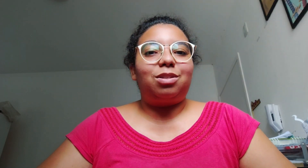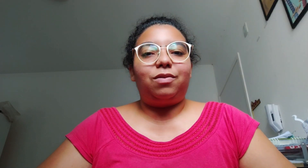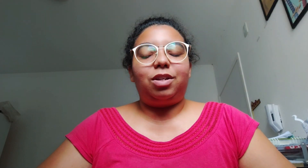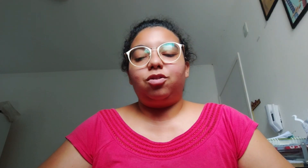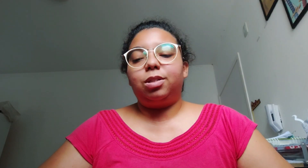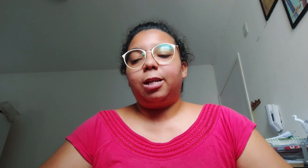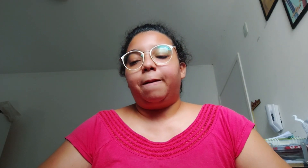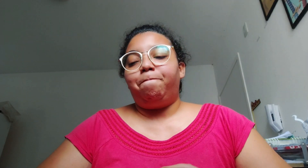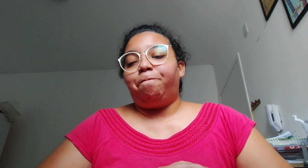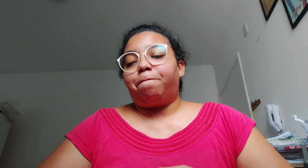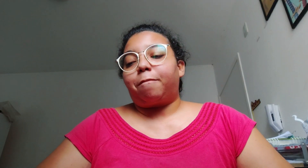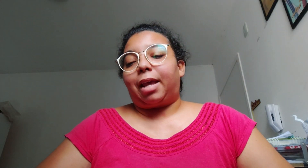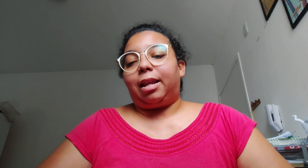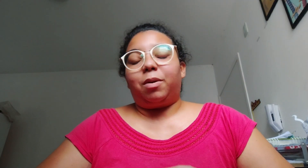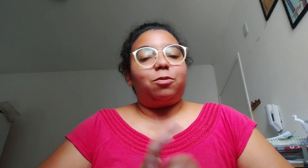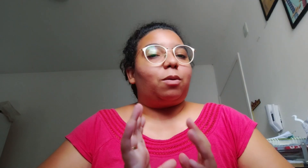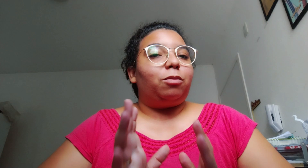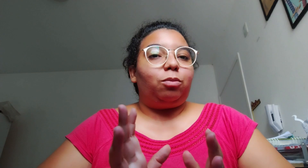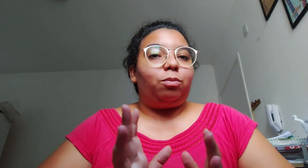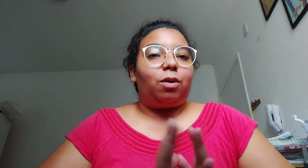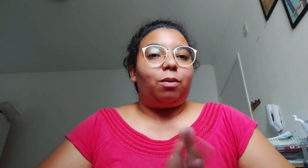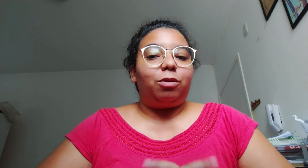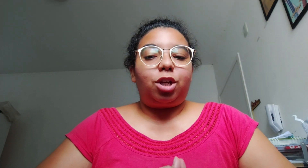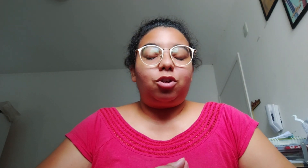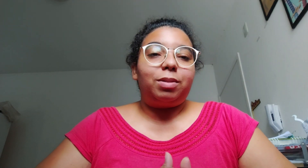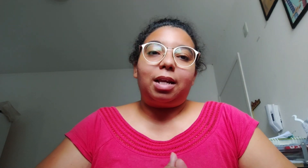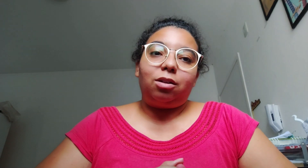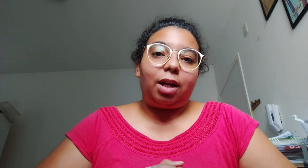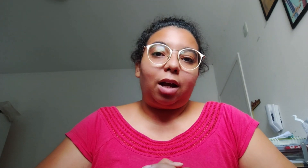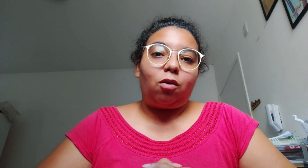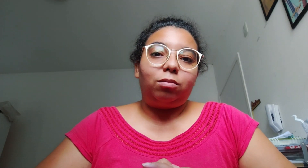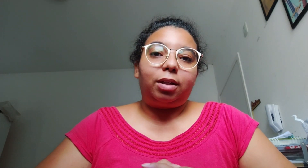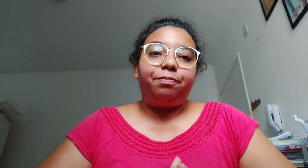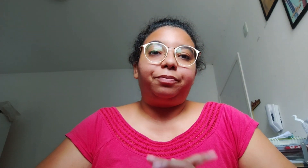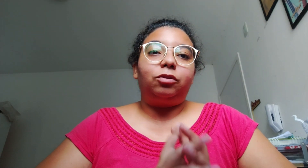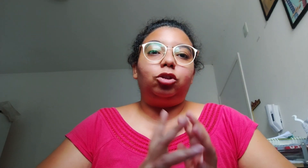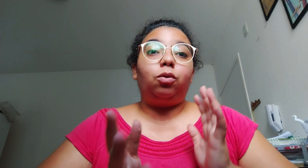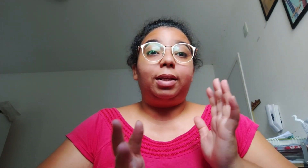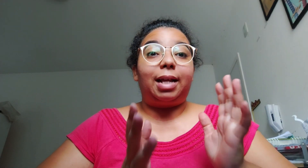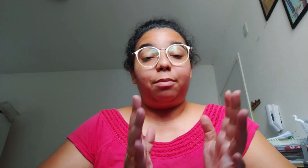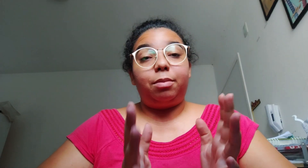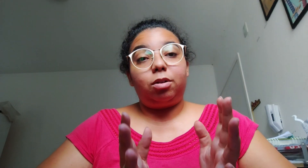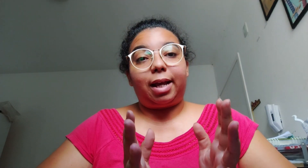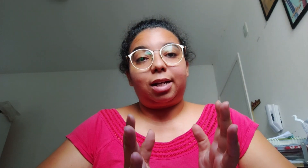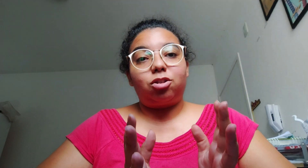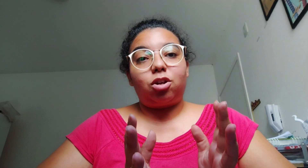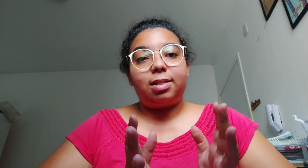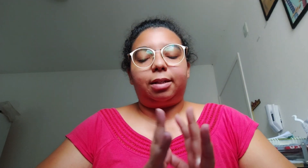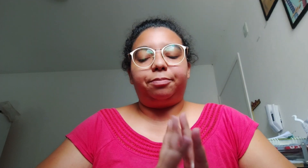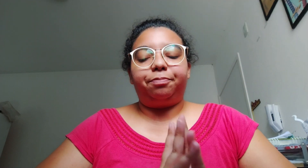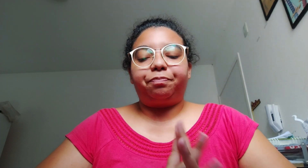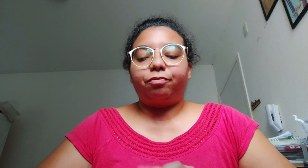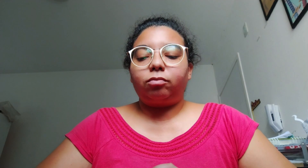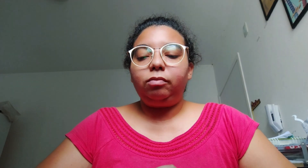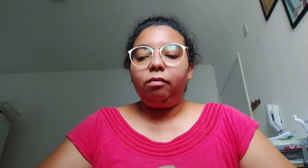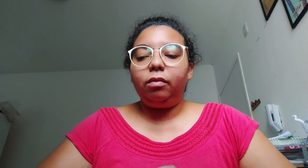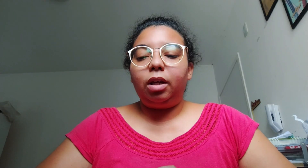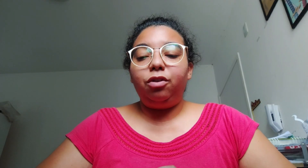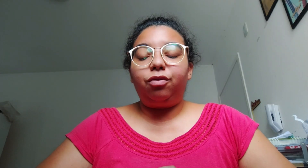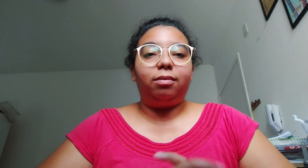vídeos. Ela é uma pessoa muito boa, muito gentil, mas ela não dá conta de cuidar da biblioteca sozinha. Enfim, vocês